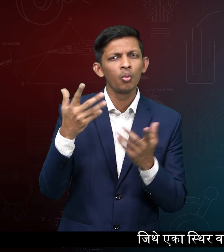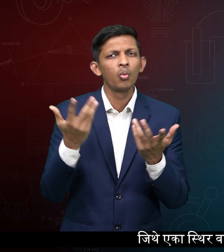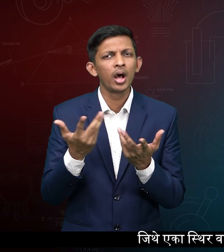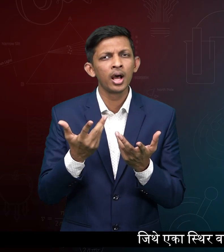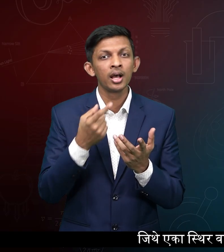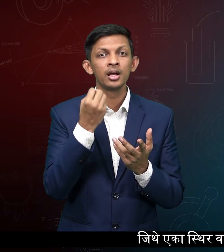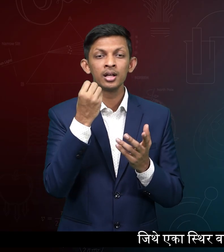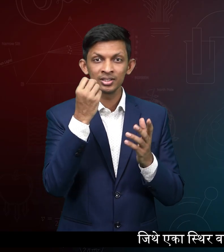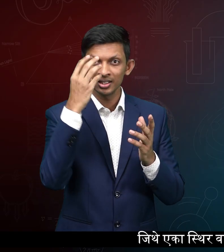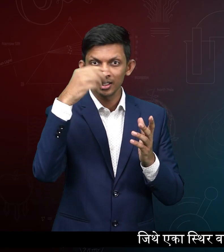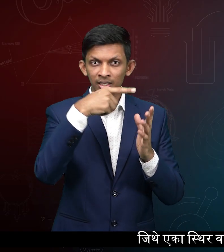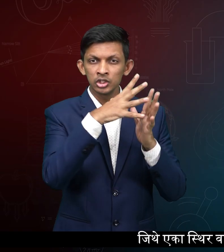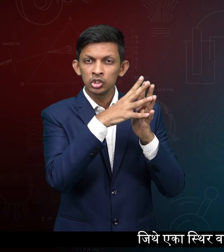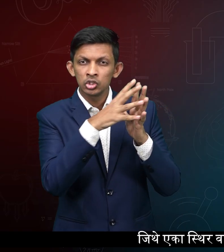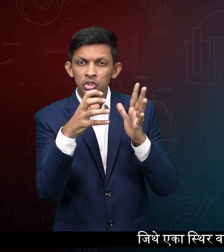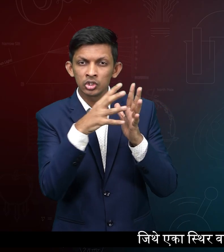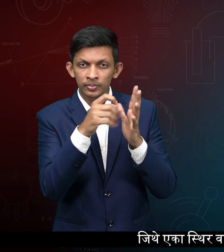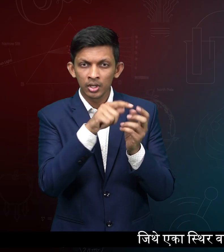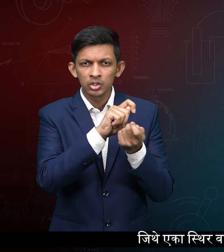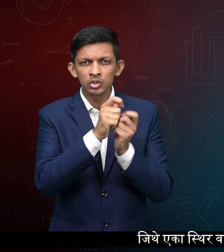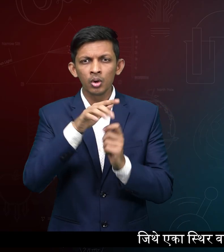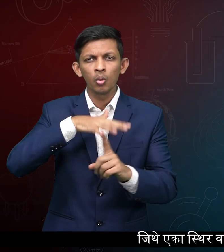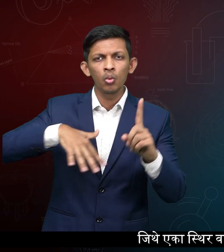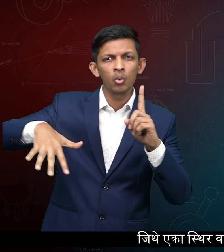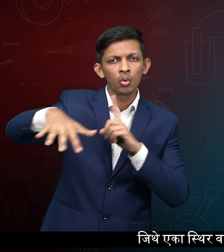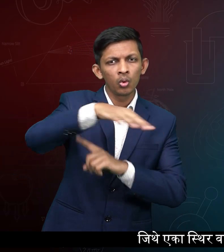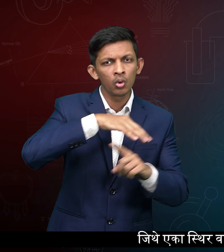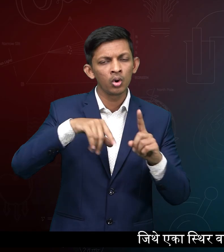जिथे एका स्थिर वाहकाभोवती चुंबकीय क्षेत्र बदलत आहे.